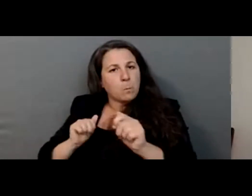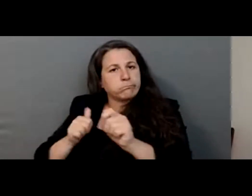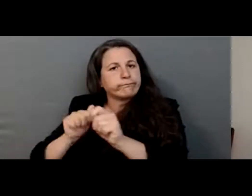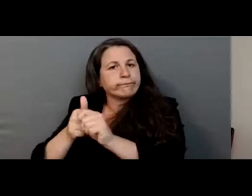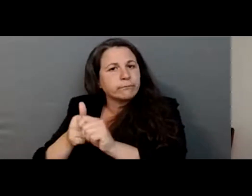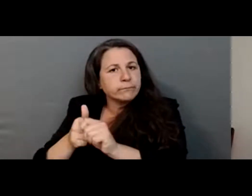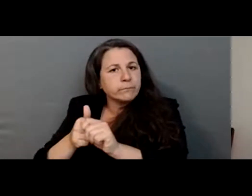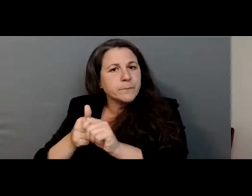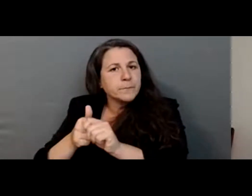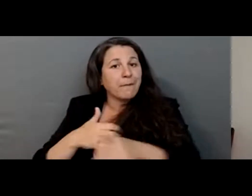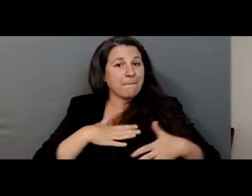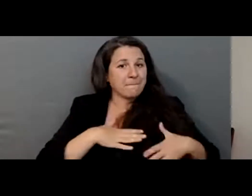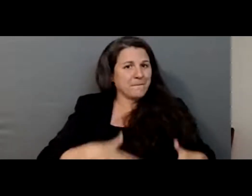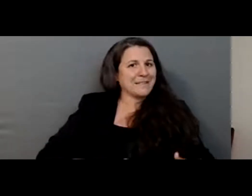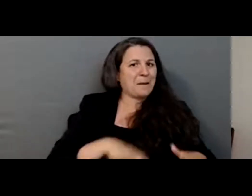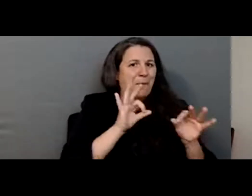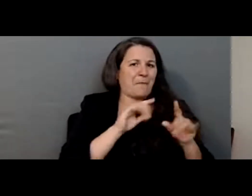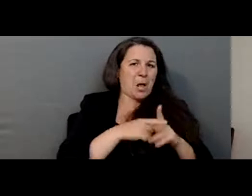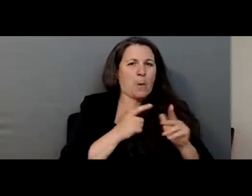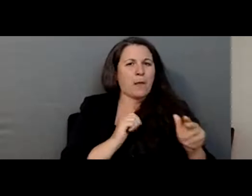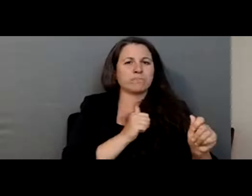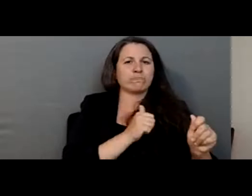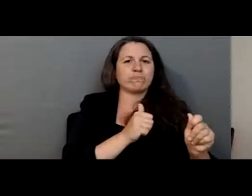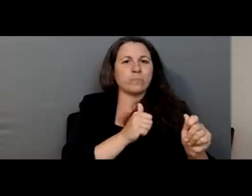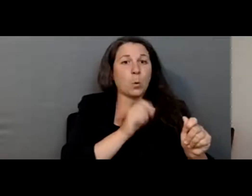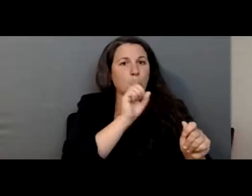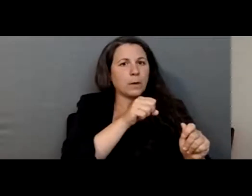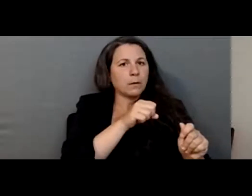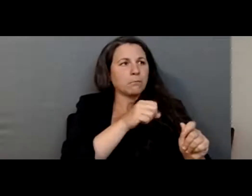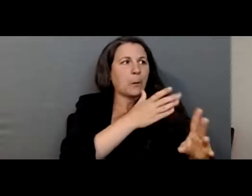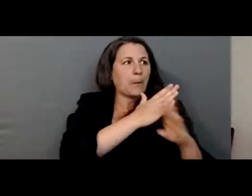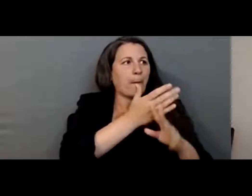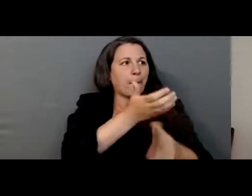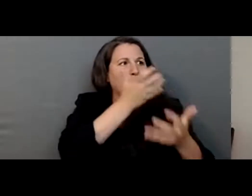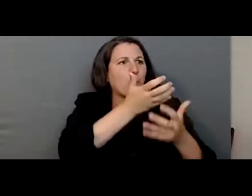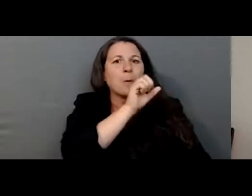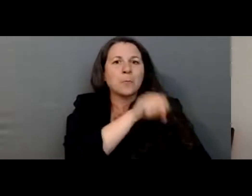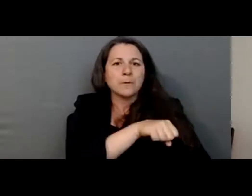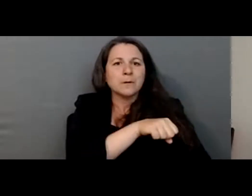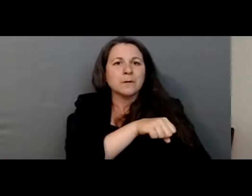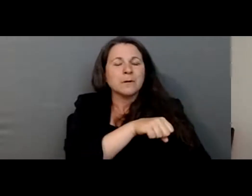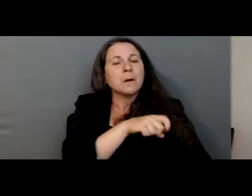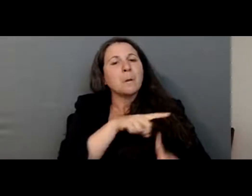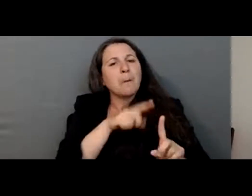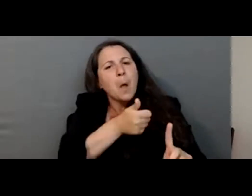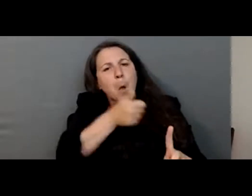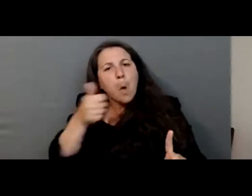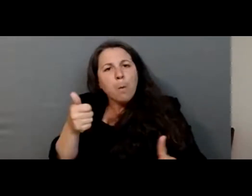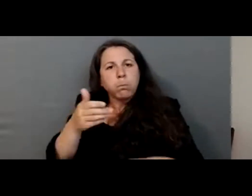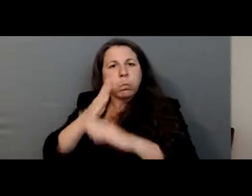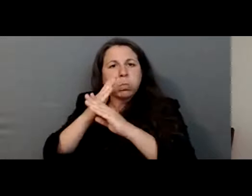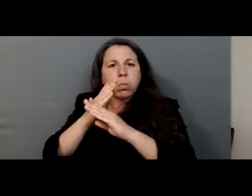dans certains cas, des personnes qui auraient pu avoir une vie